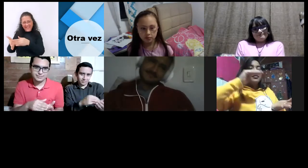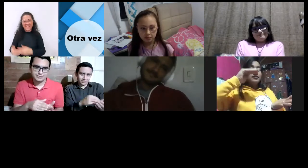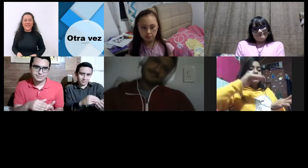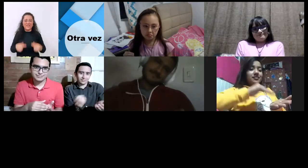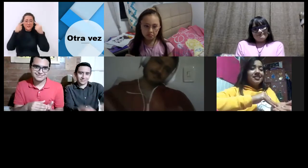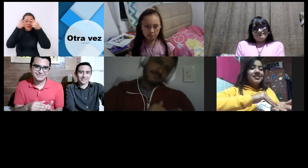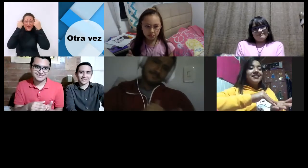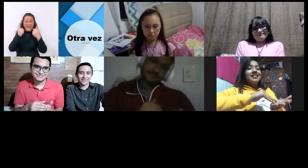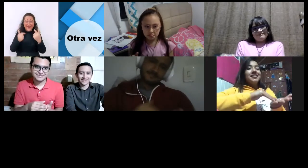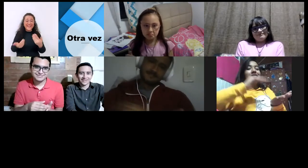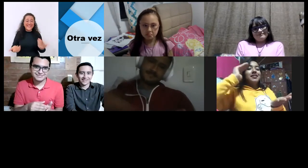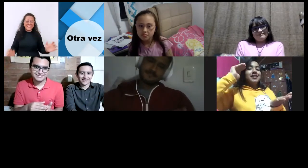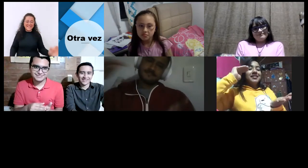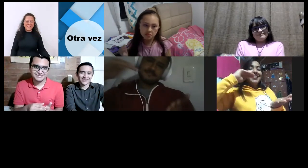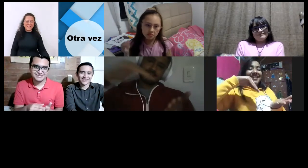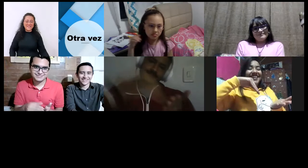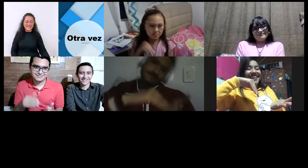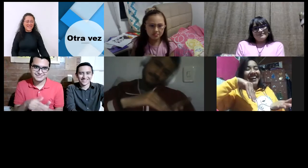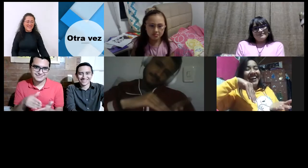atacar. Entonces con la cara le estás dando el significado.